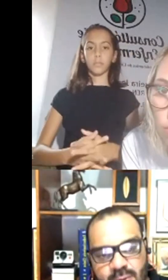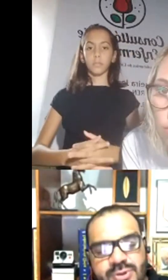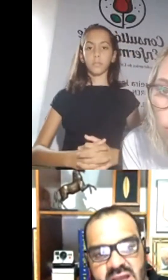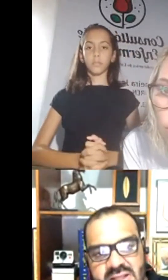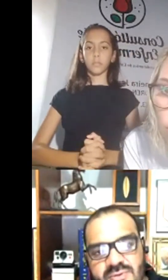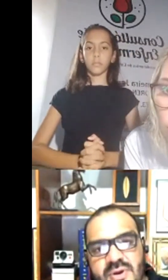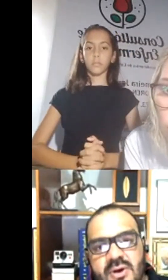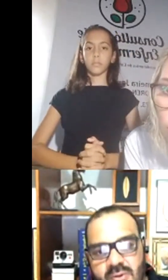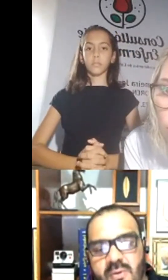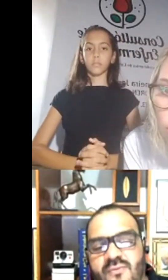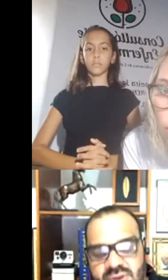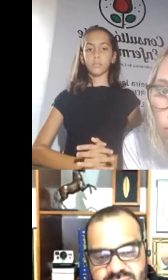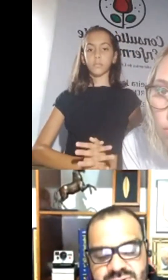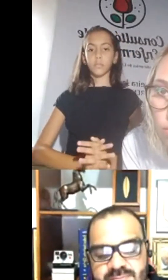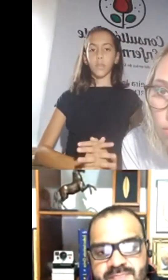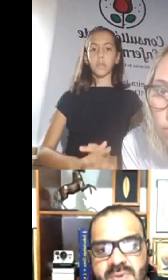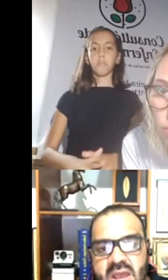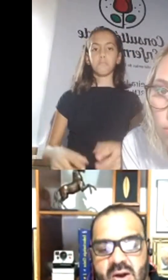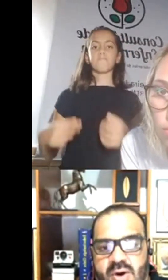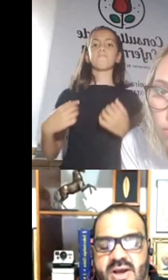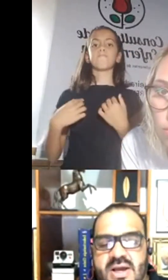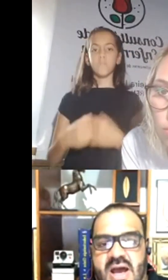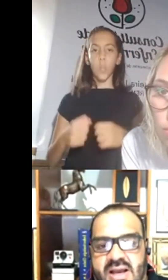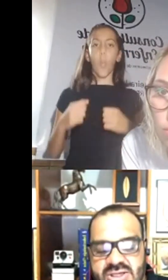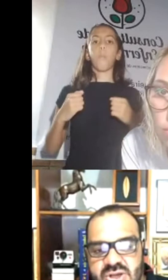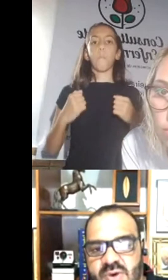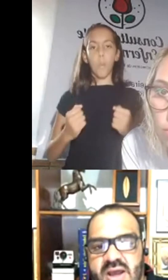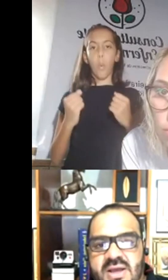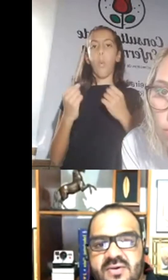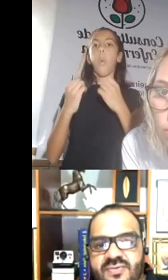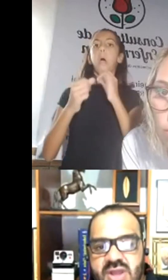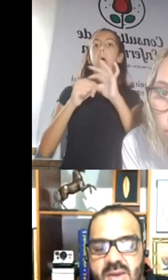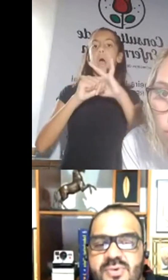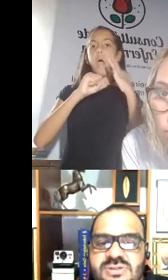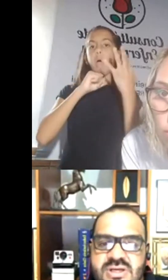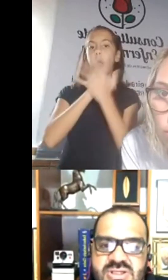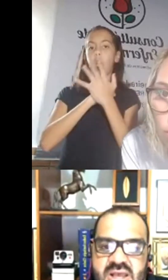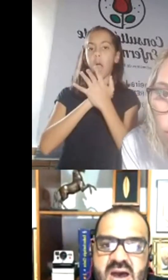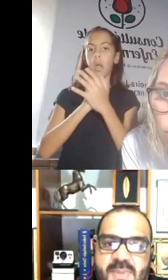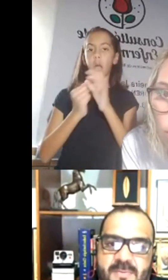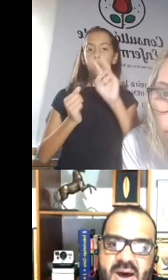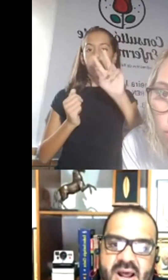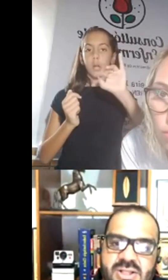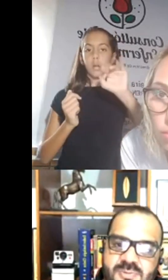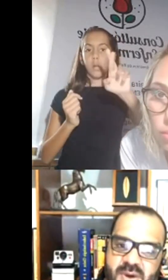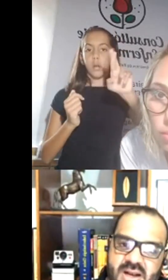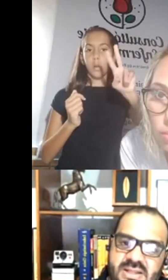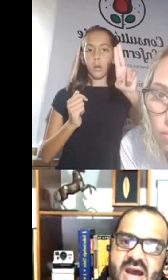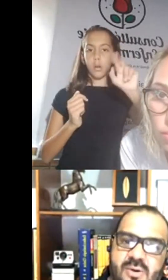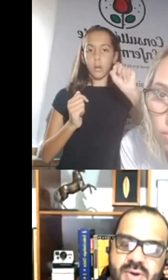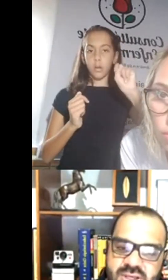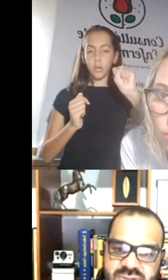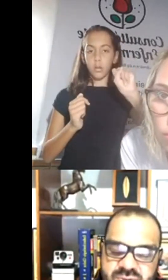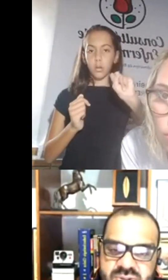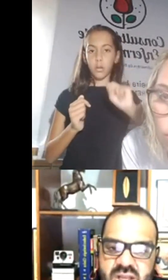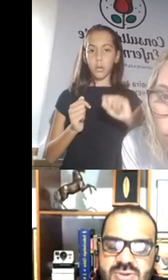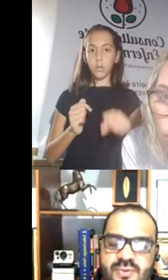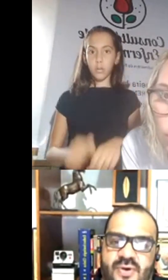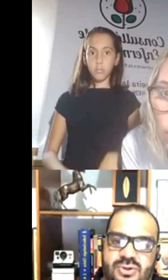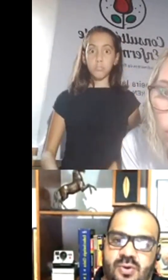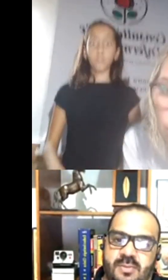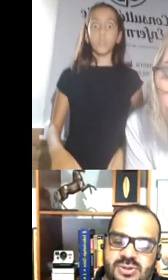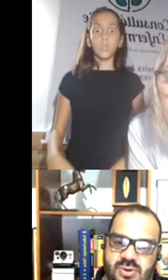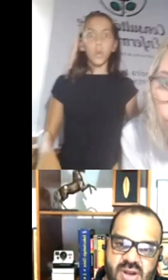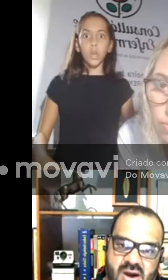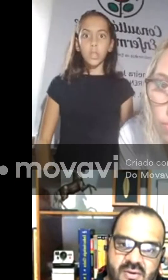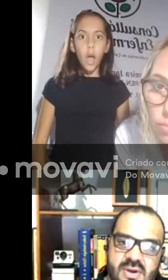ter o contato com o vírus. Agora, a questão é, temos que estar preparados para lidar com isso, tanto do